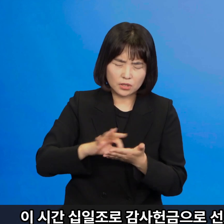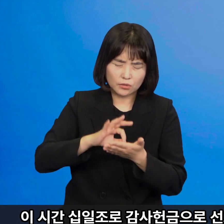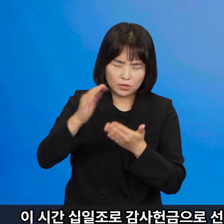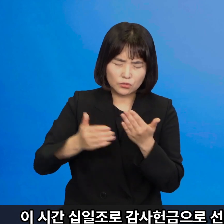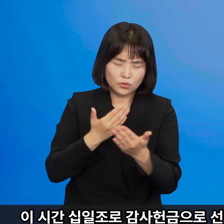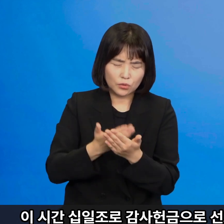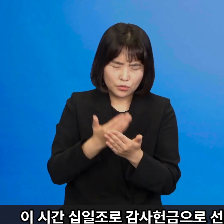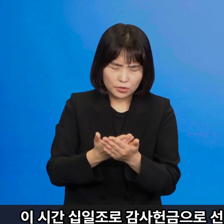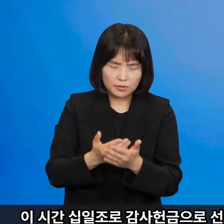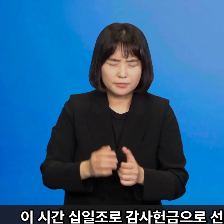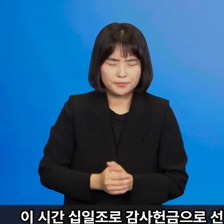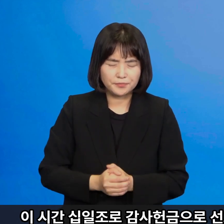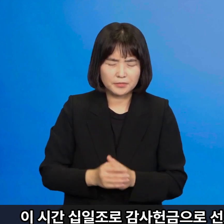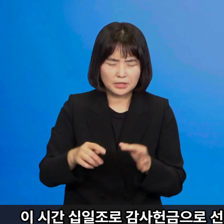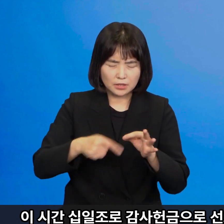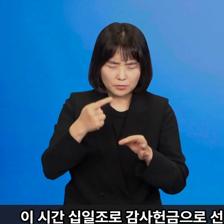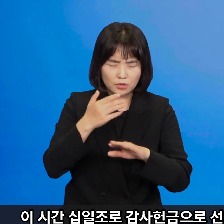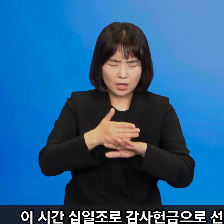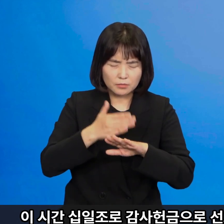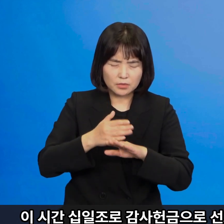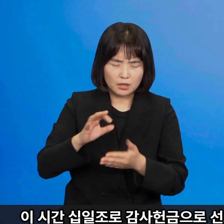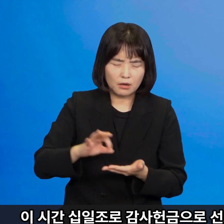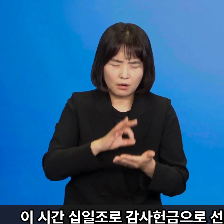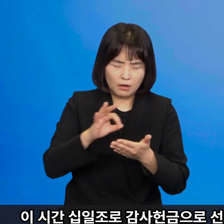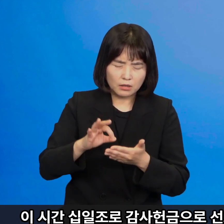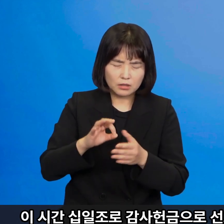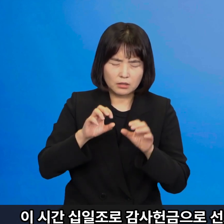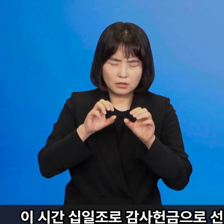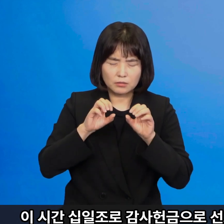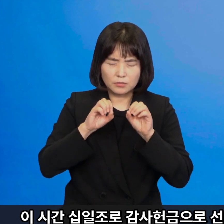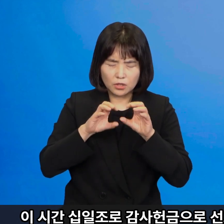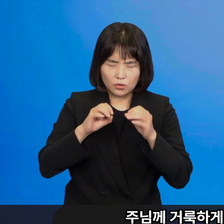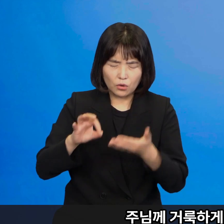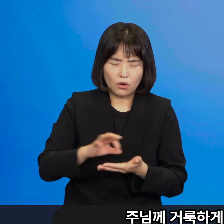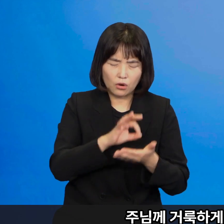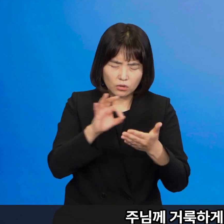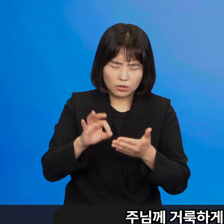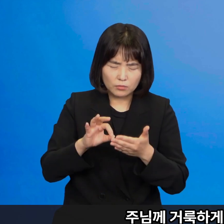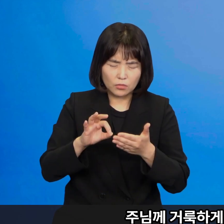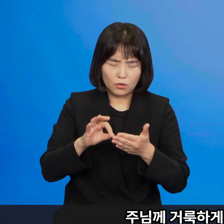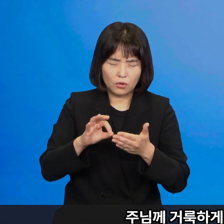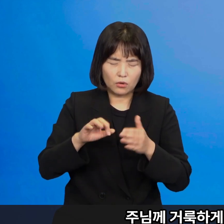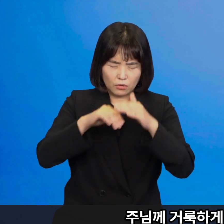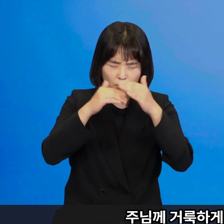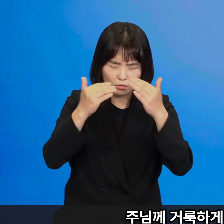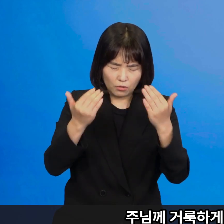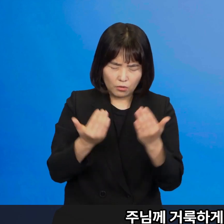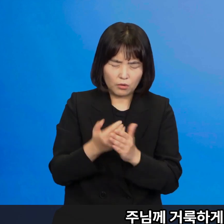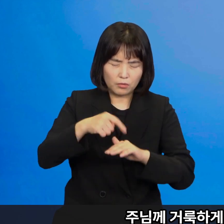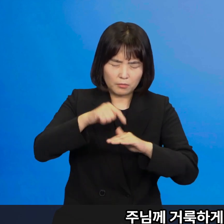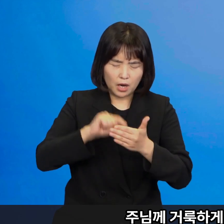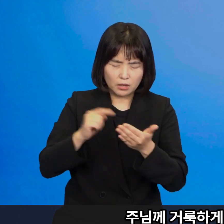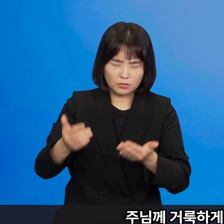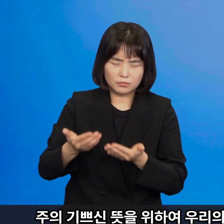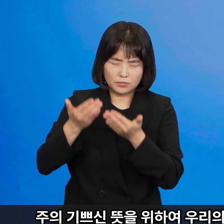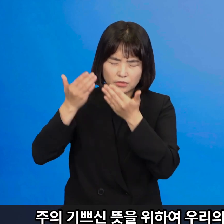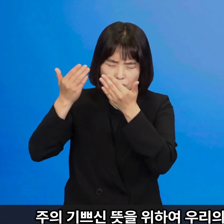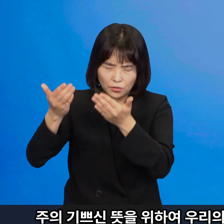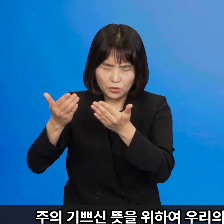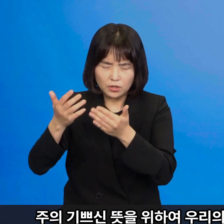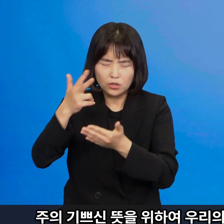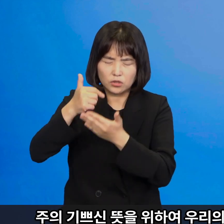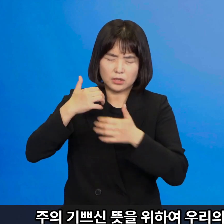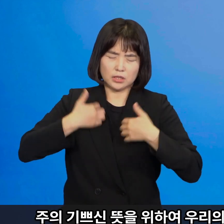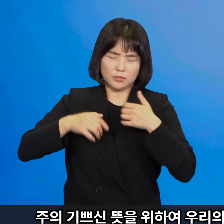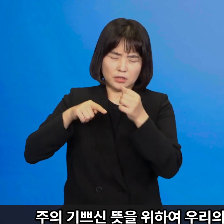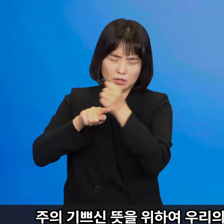주시옵소서. 이 시간 11조를 감사헌금으로 선교헌금으로 또한 우리의 온갖 마음을 주님께 거룩하게 구별하여 드리오니 주의